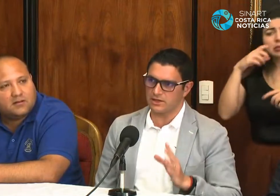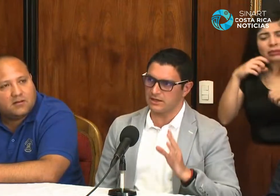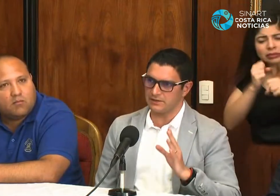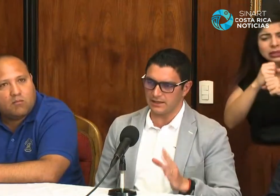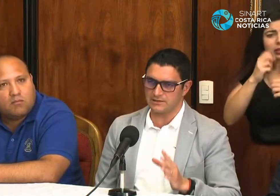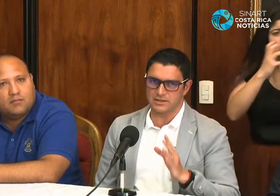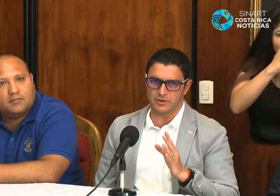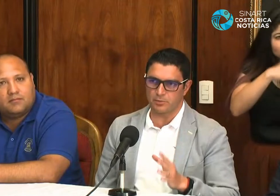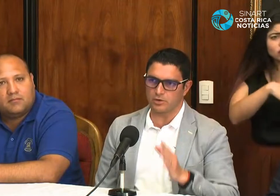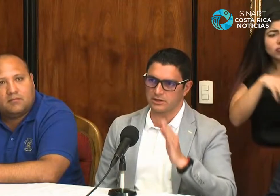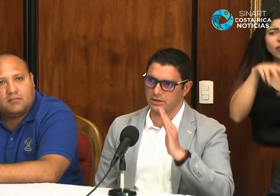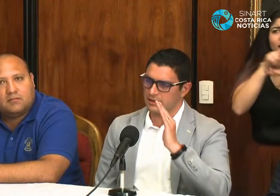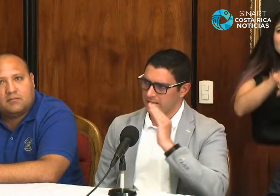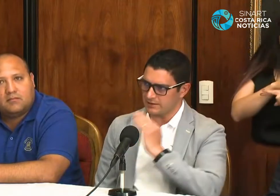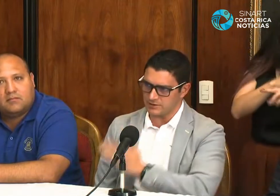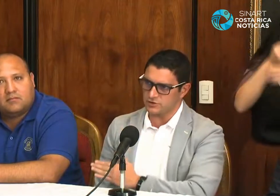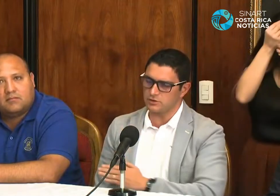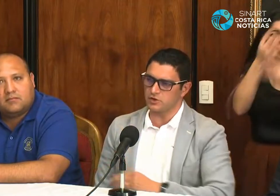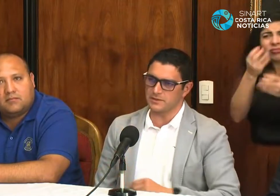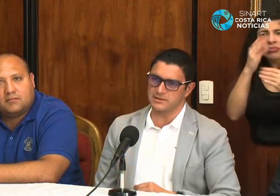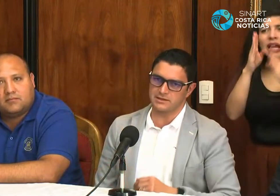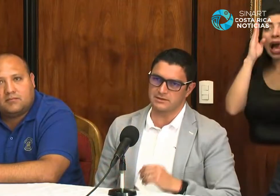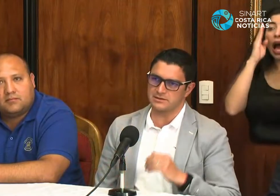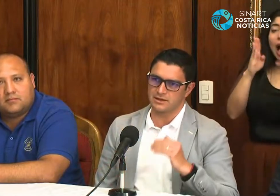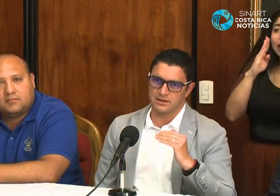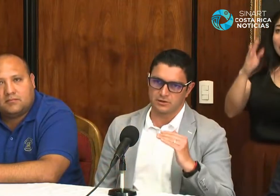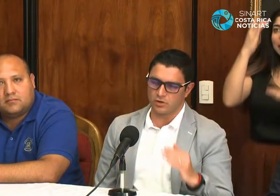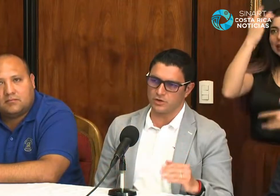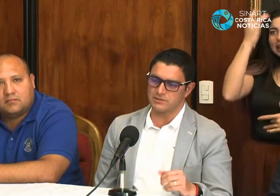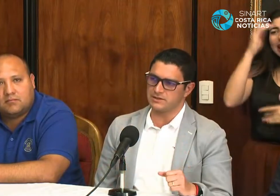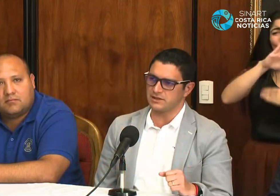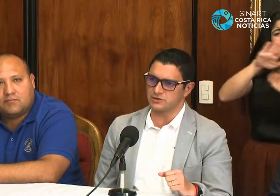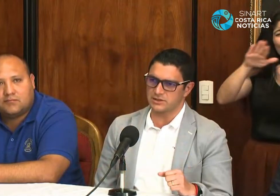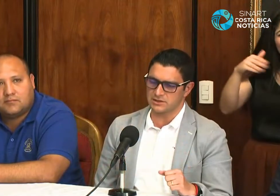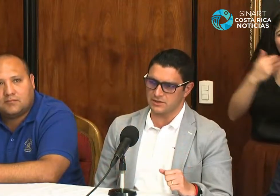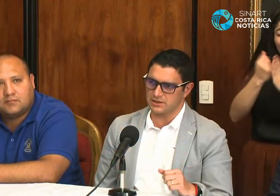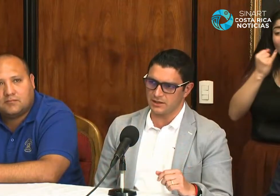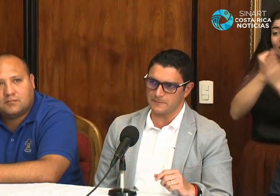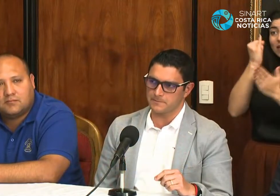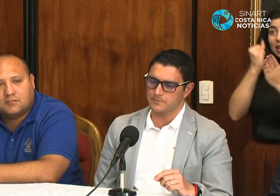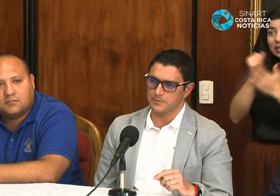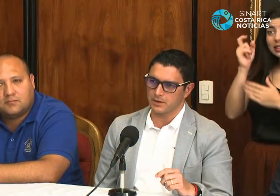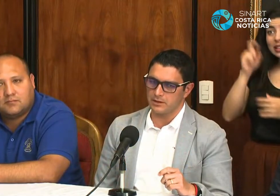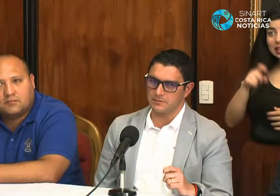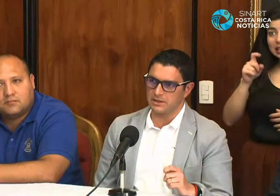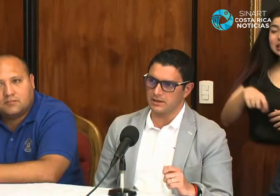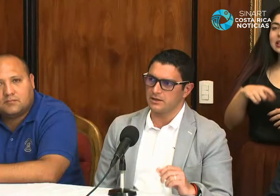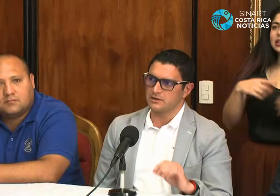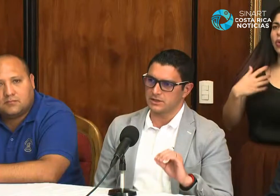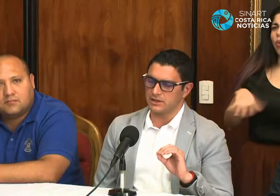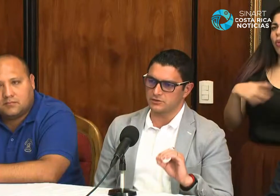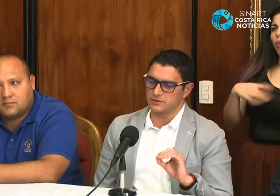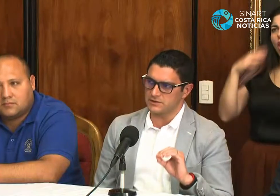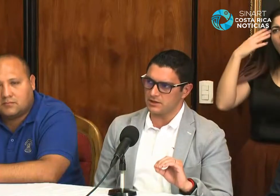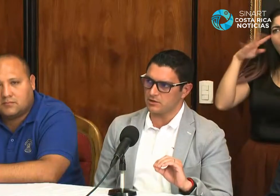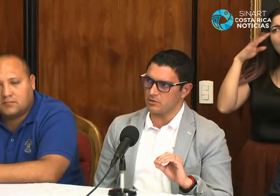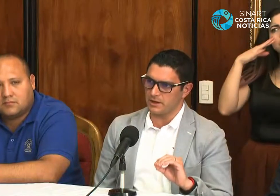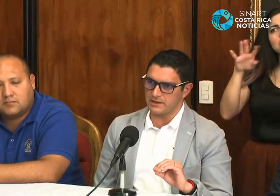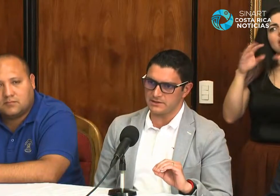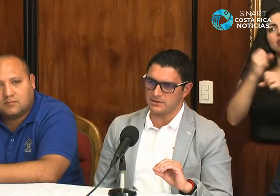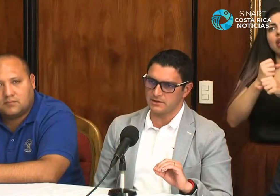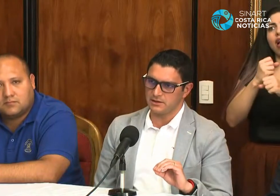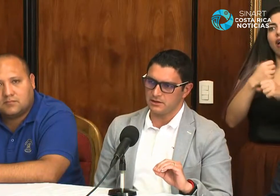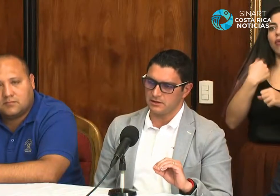articulación en red, la vigilancia, el reporte, la atención de los pacientes, todas las investigaciones que se requieran, es de admirar. O sea, eso nos distingue